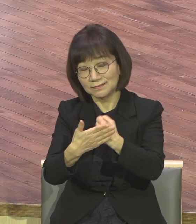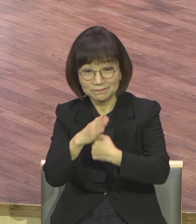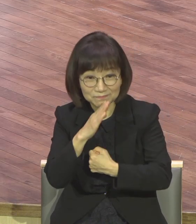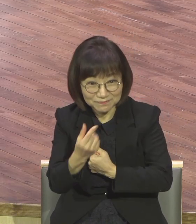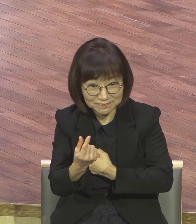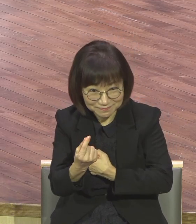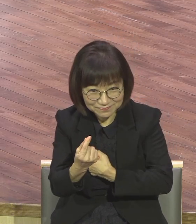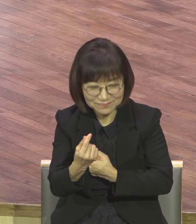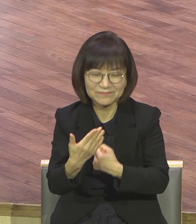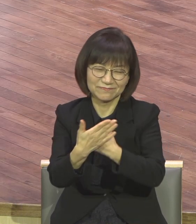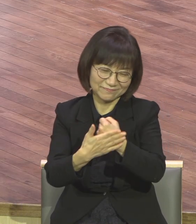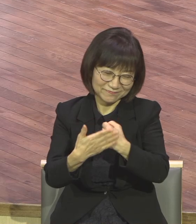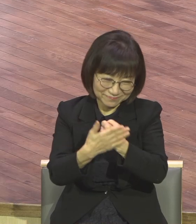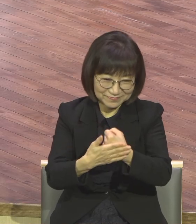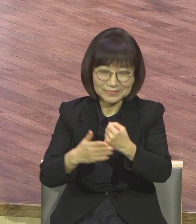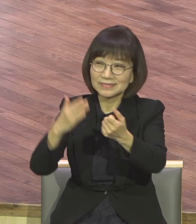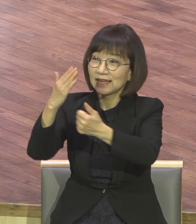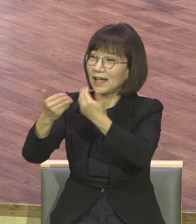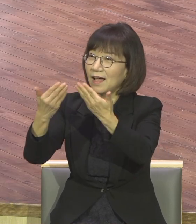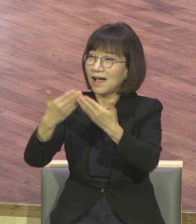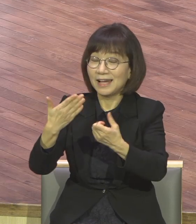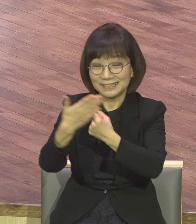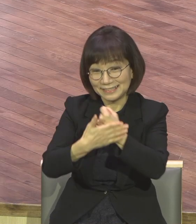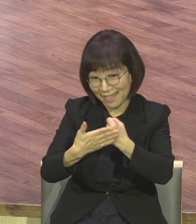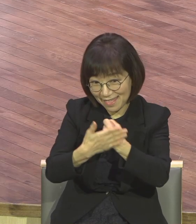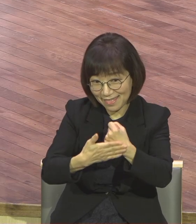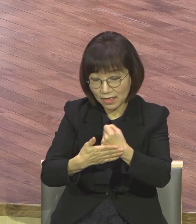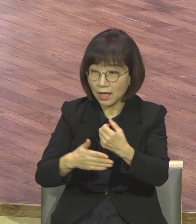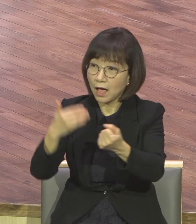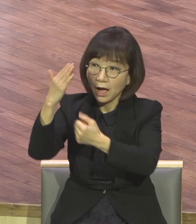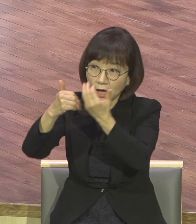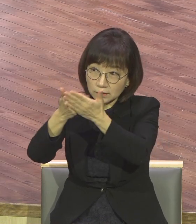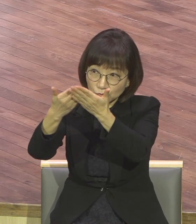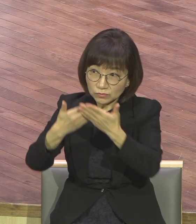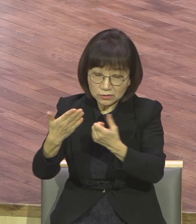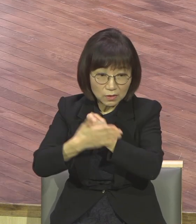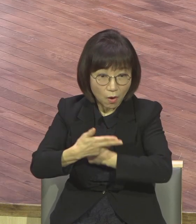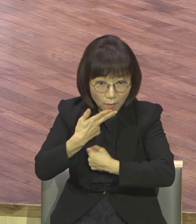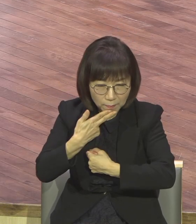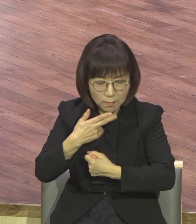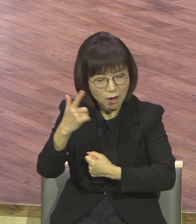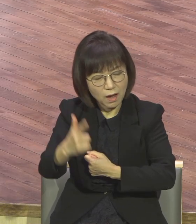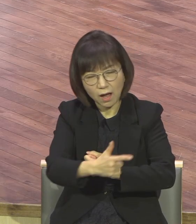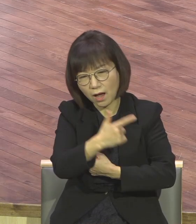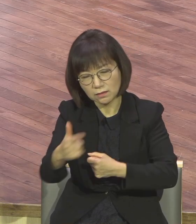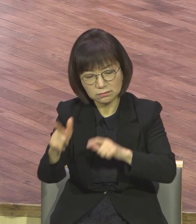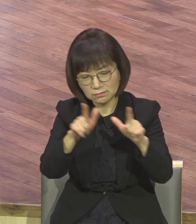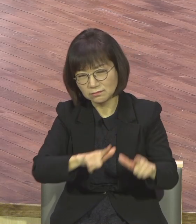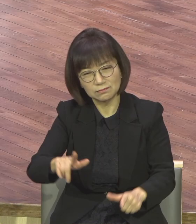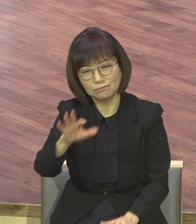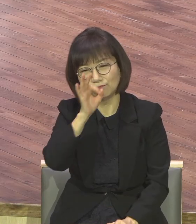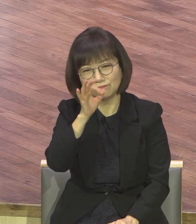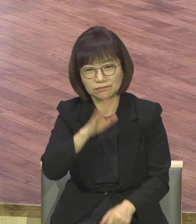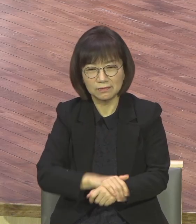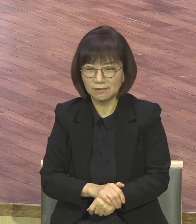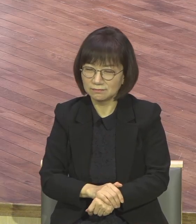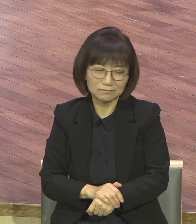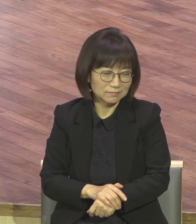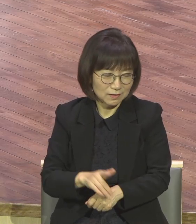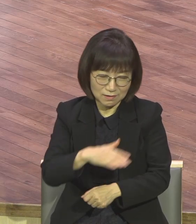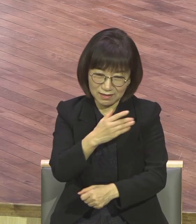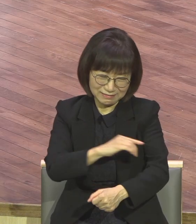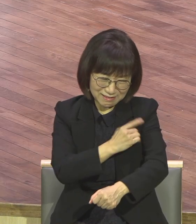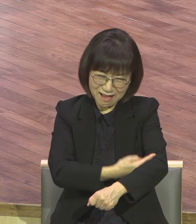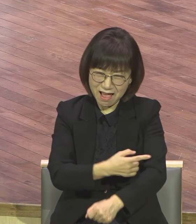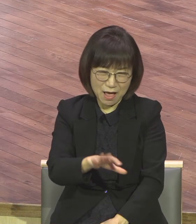은혜였습니다. 하나님의 은혜 아니고는 단 하루도 살 수 없는, 아무것도 할 수 없는